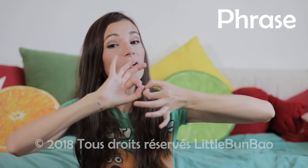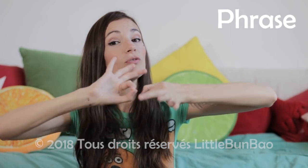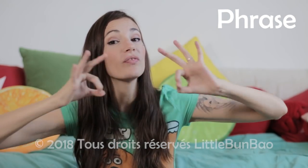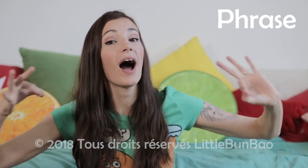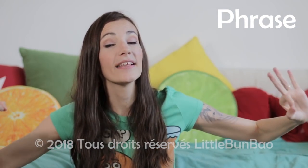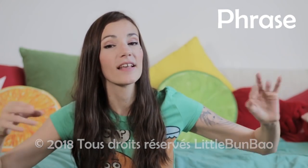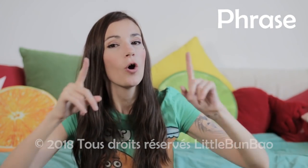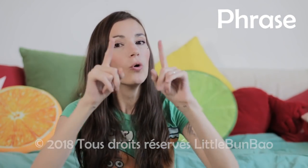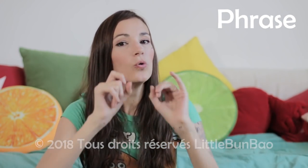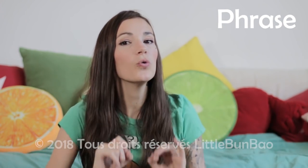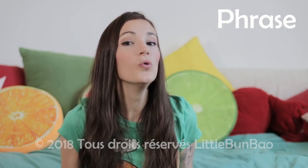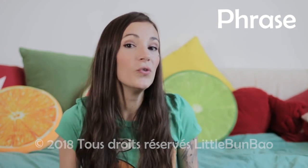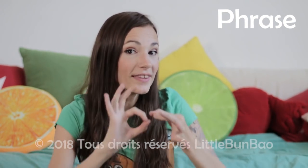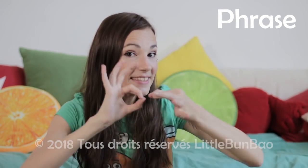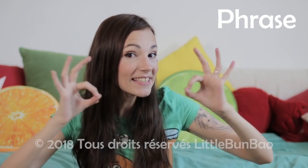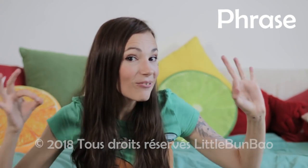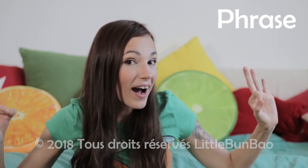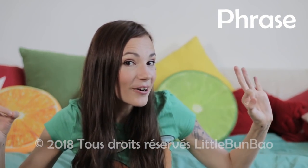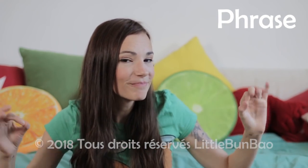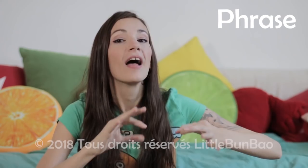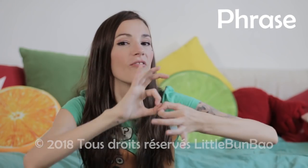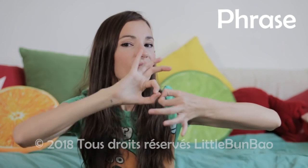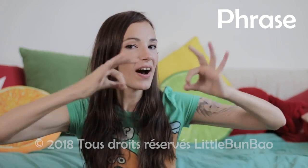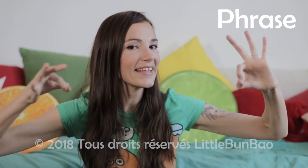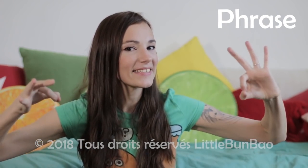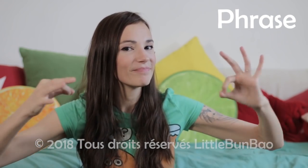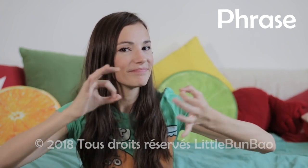une phrase ou une histoire. Phrase.